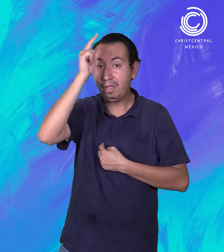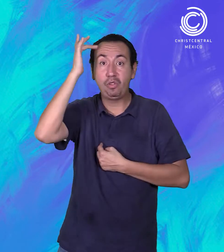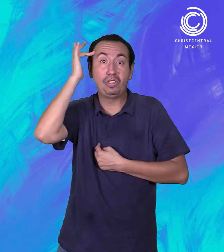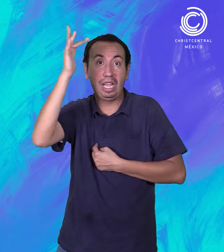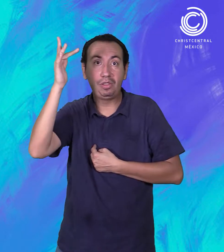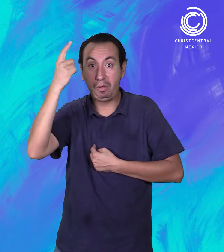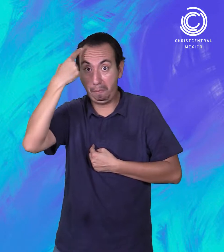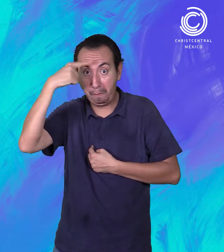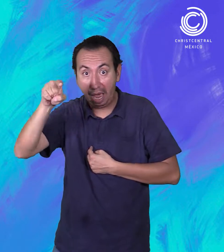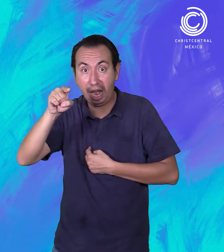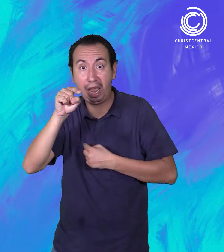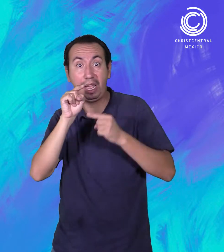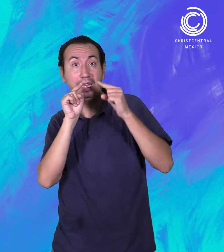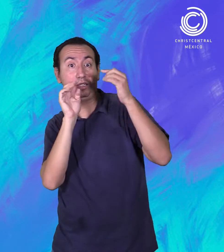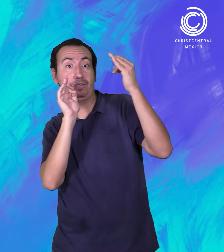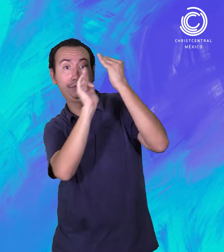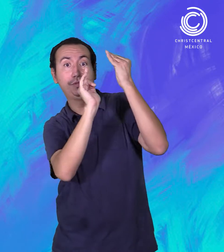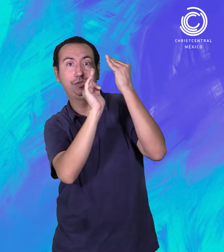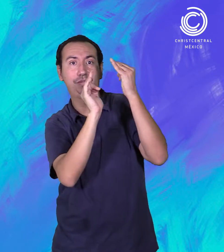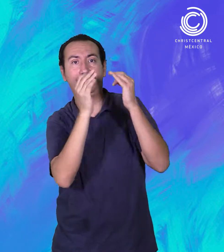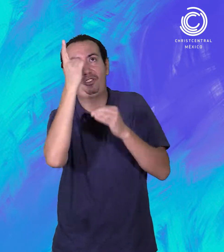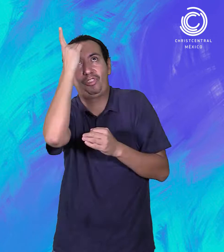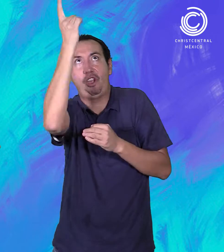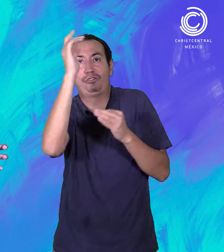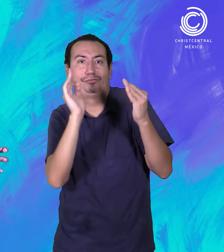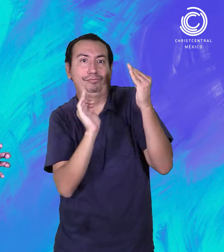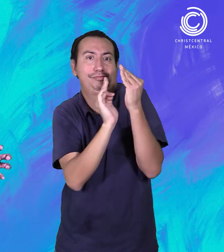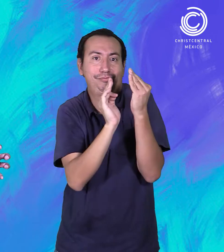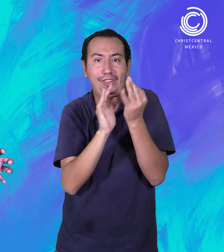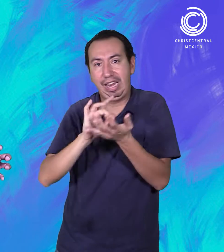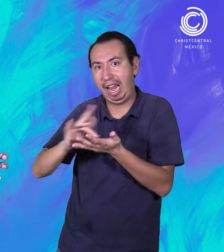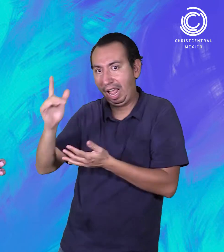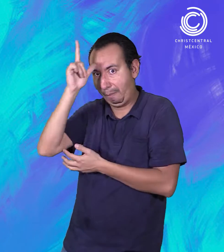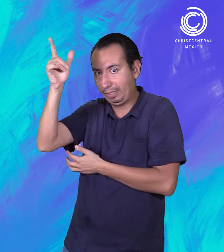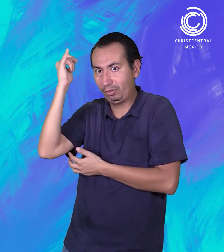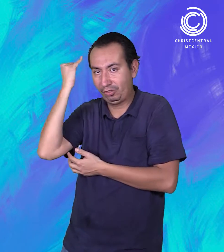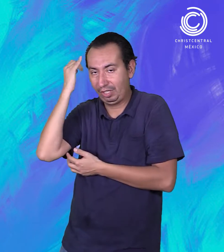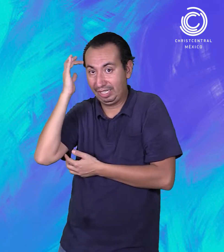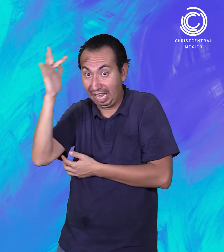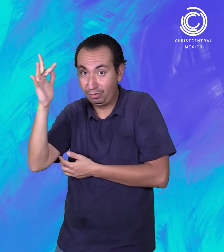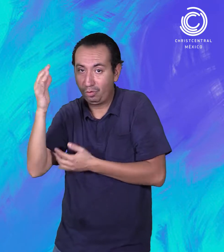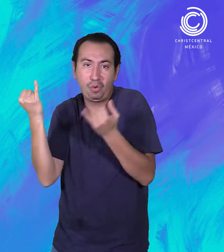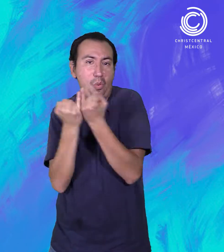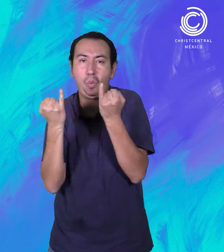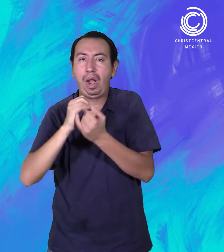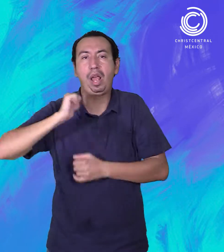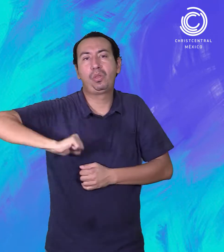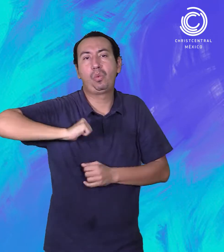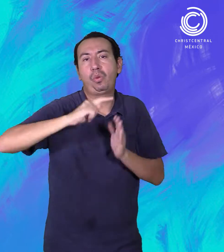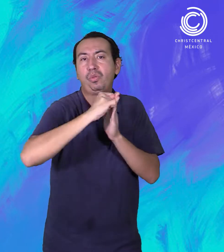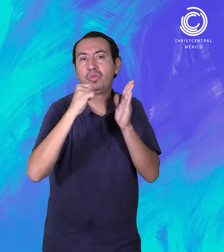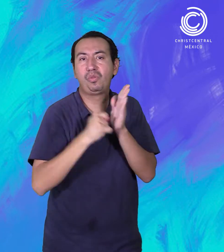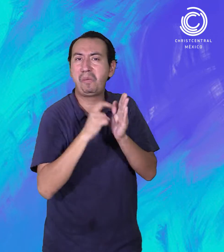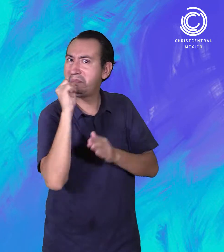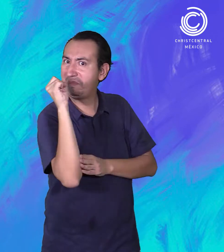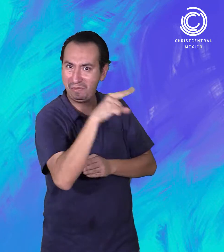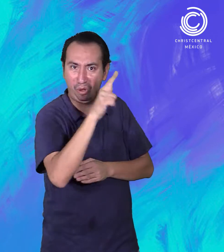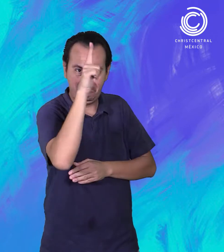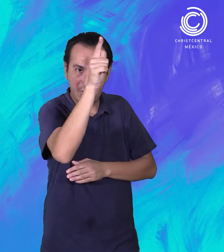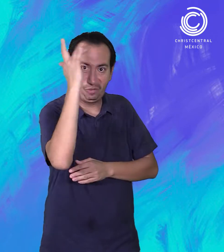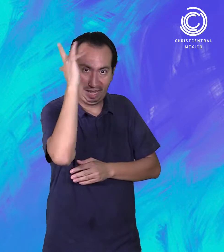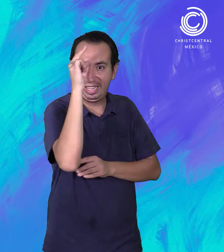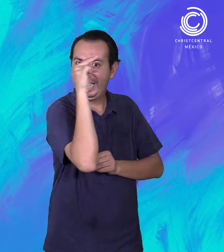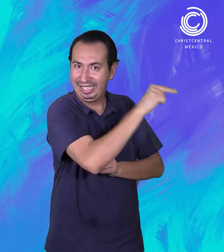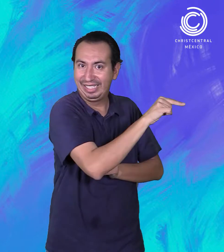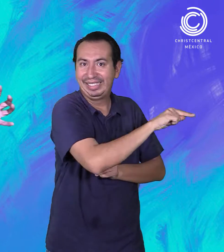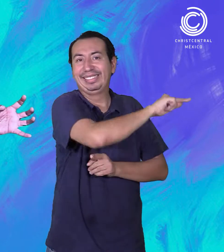lleva a que realmente podamos tener comunión con Dios. Esto tuvo que suceder con ellos también en el Antiguo Testamento. El mismo Espíritu que tenemos